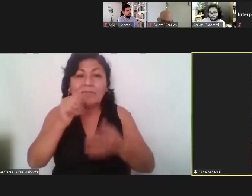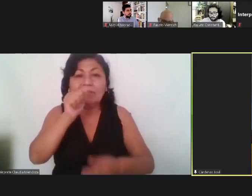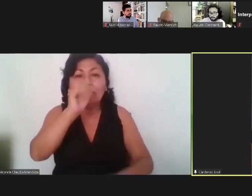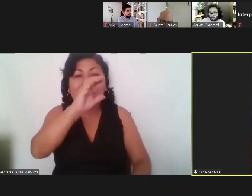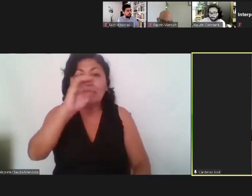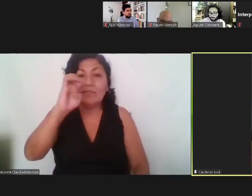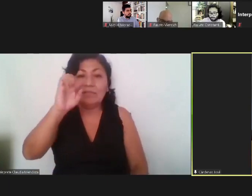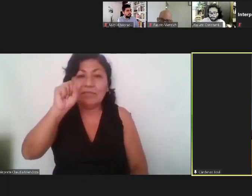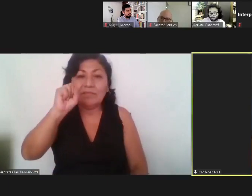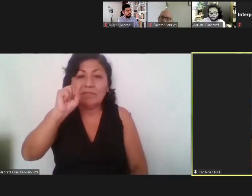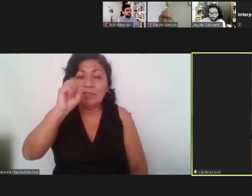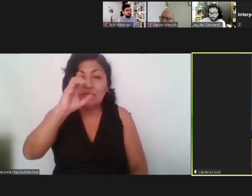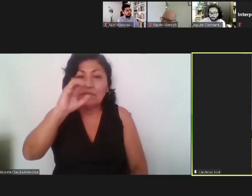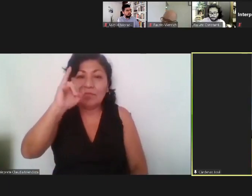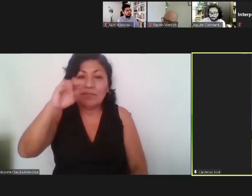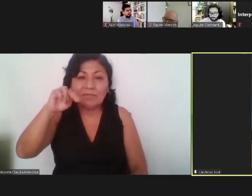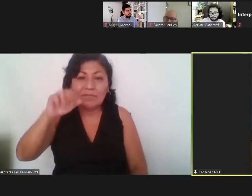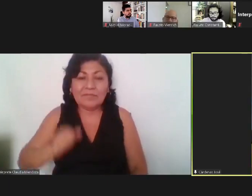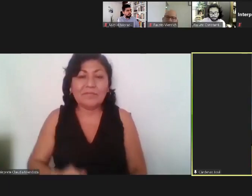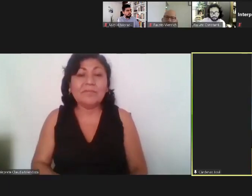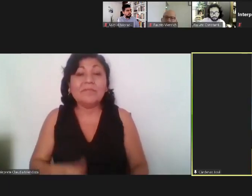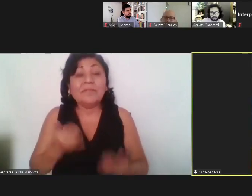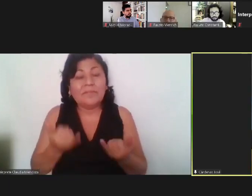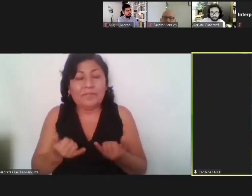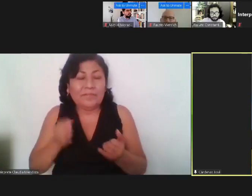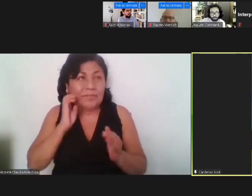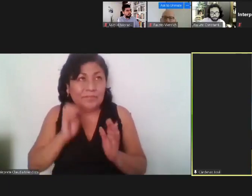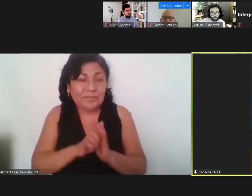Fausto, en el caso de Perú,